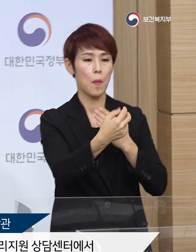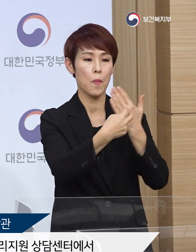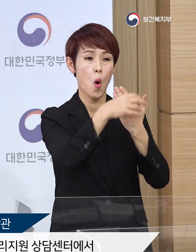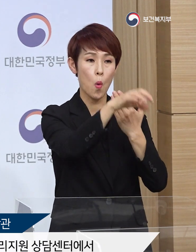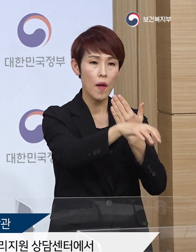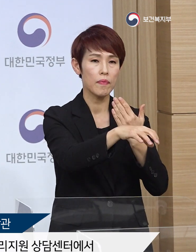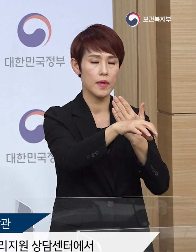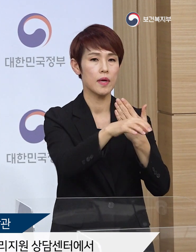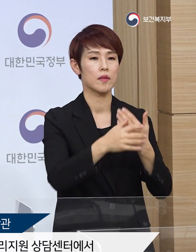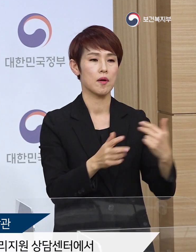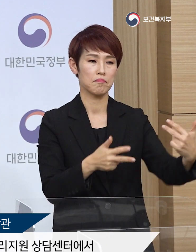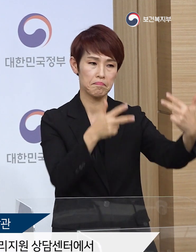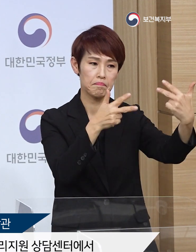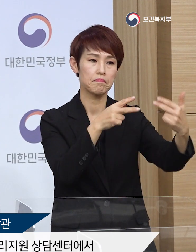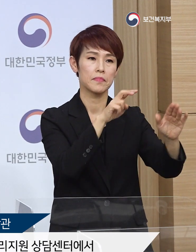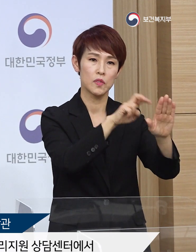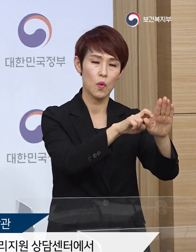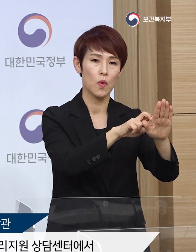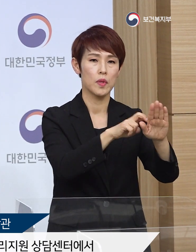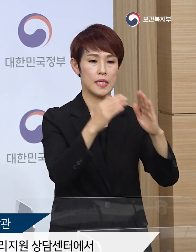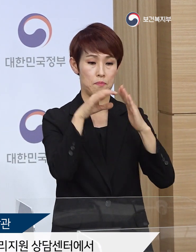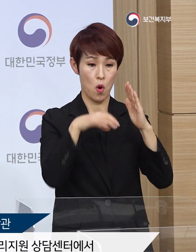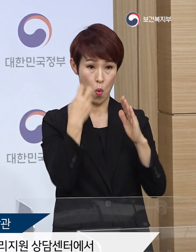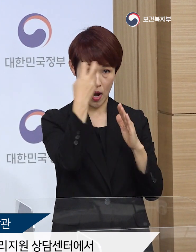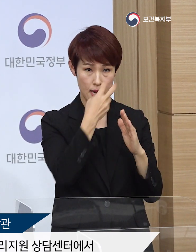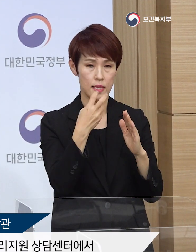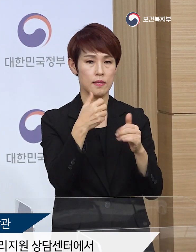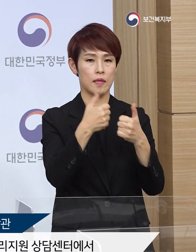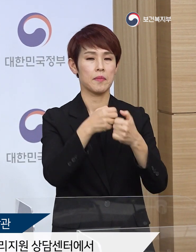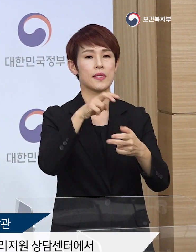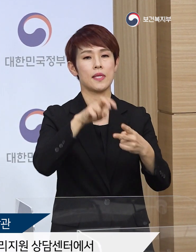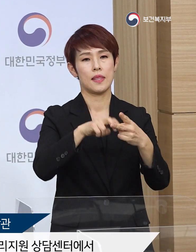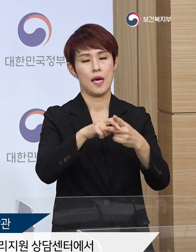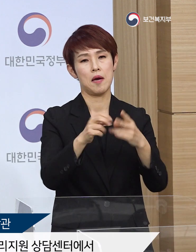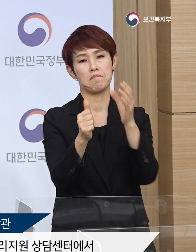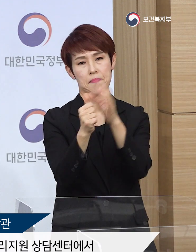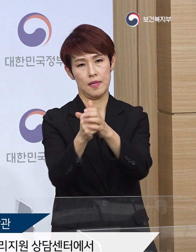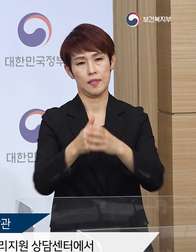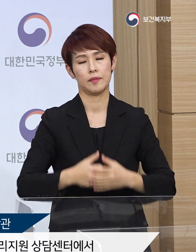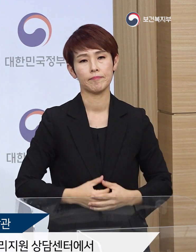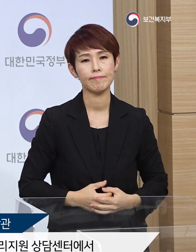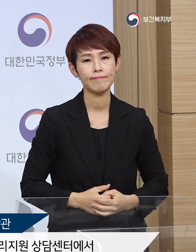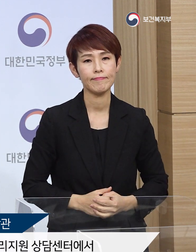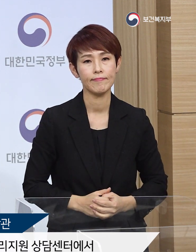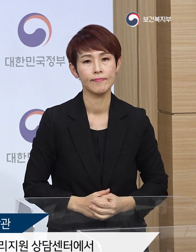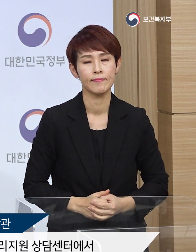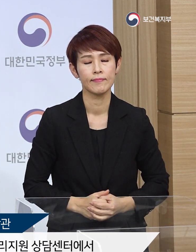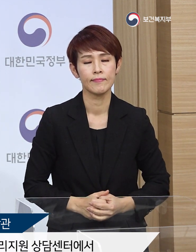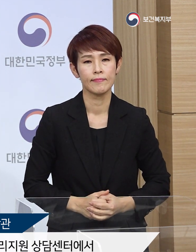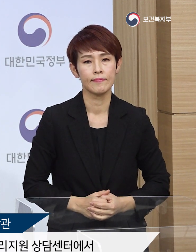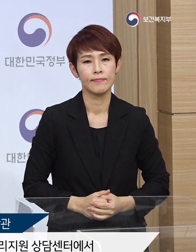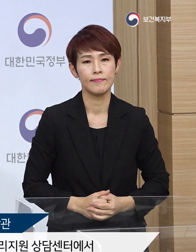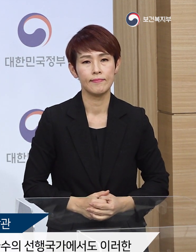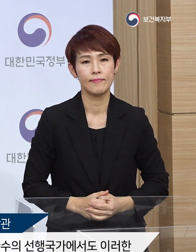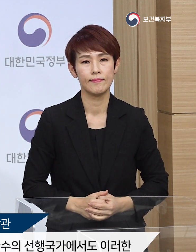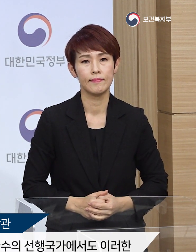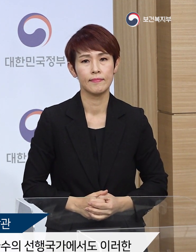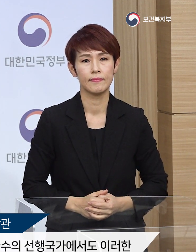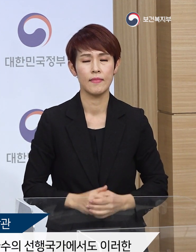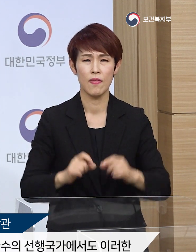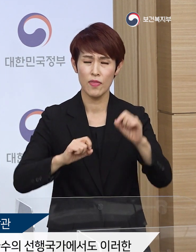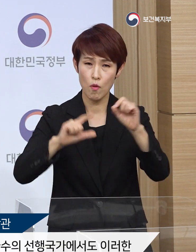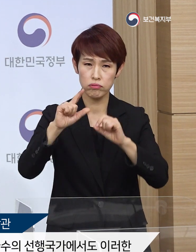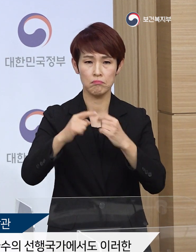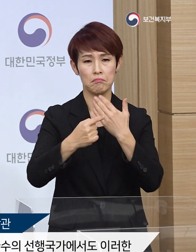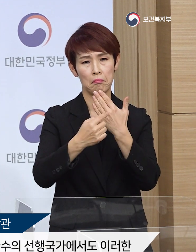병의원의 비대면 진료나 재택관리 지원 상담센터에서 상담을 받도록 개편할 예정입니다.